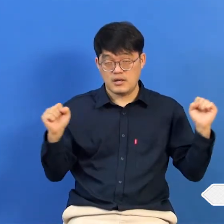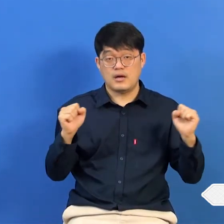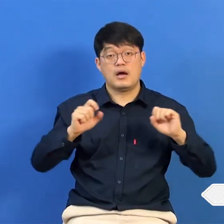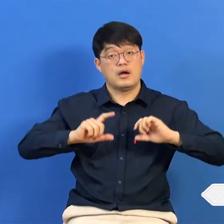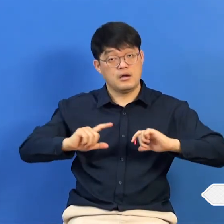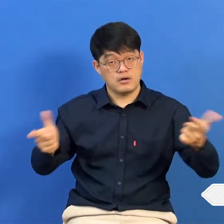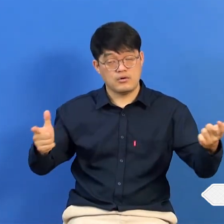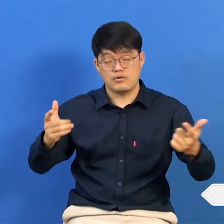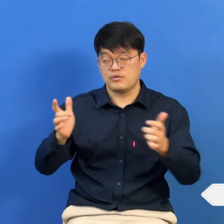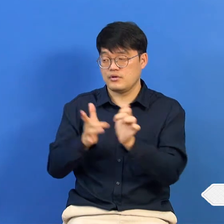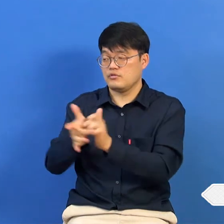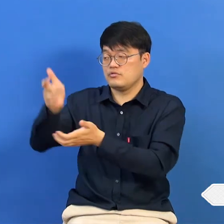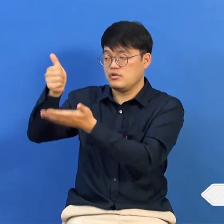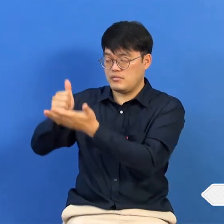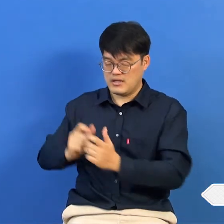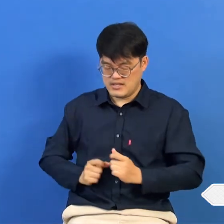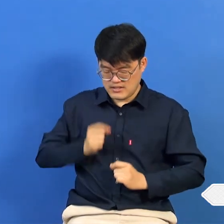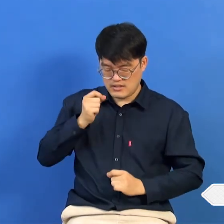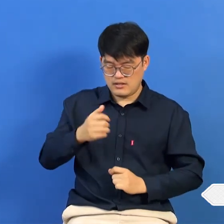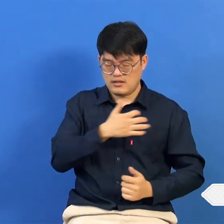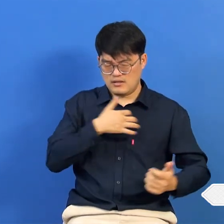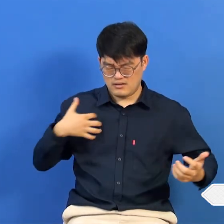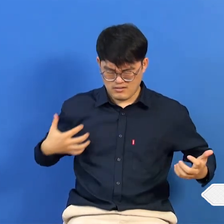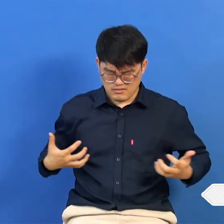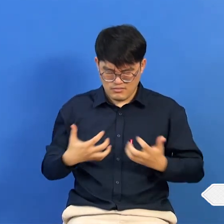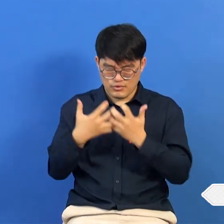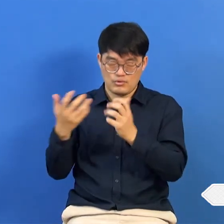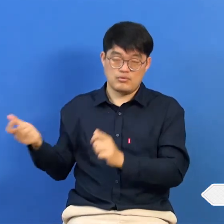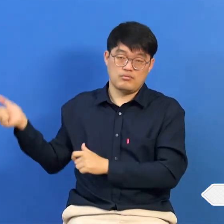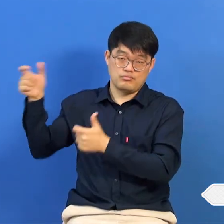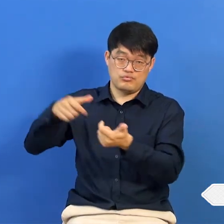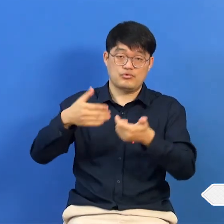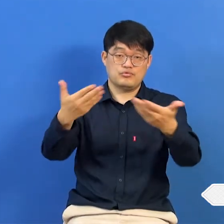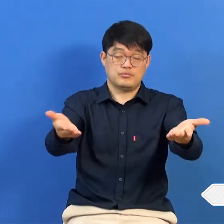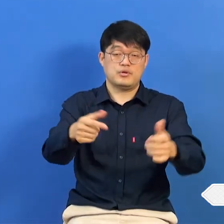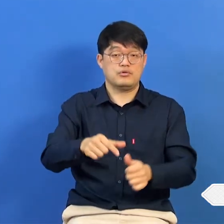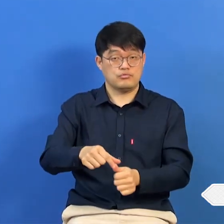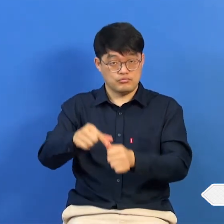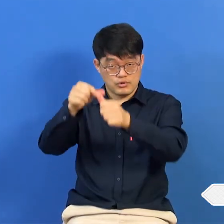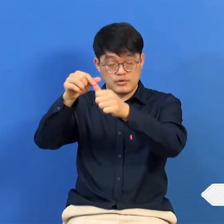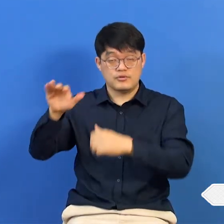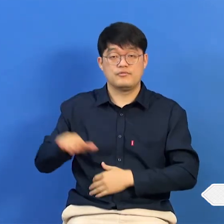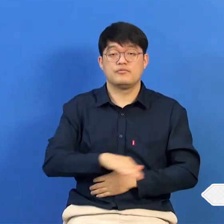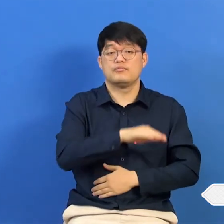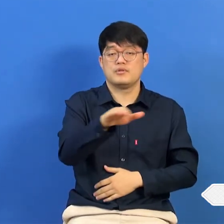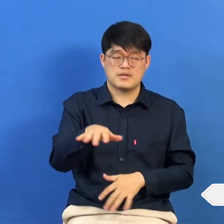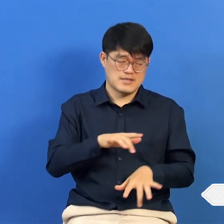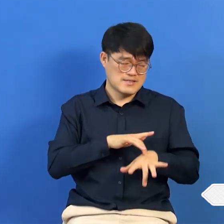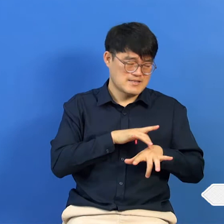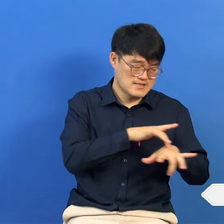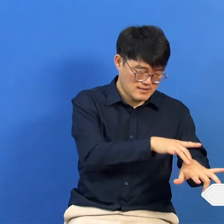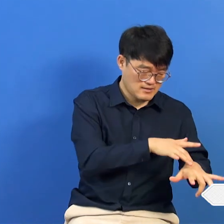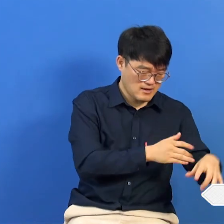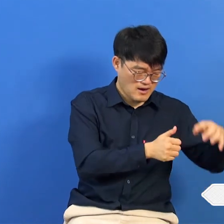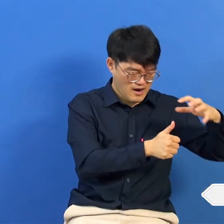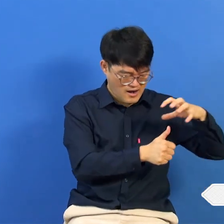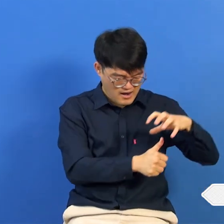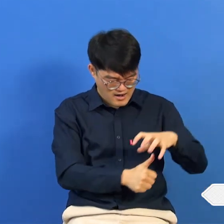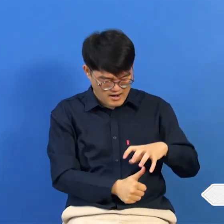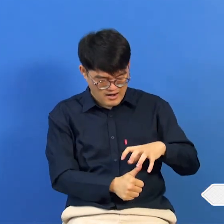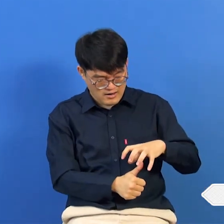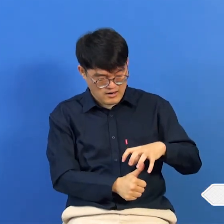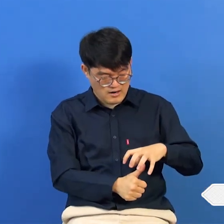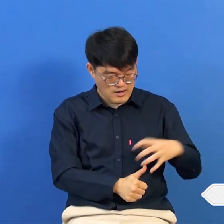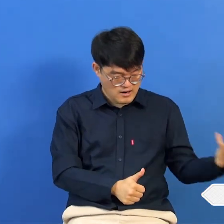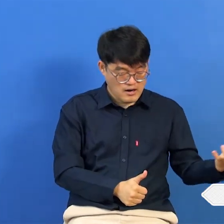의를 넘치도록 부어주십니다. 구원은 단지 우리를 사탄의 손아귀에서 건져내는 것에 그치지